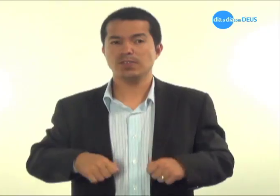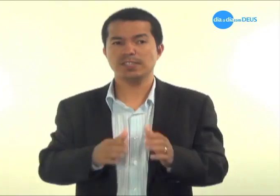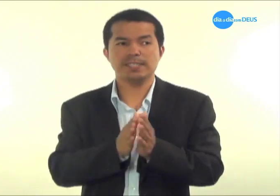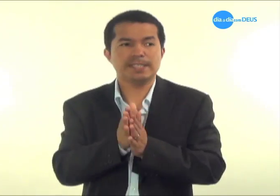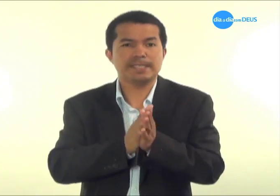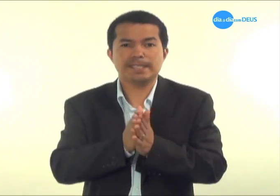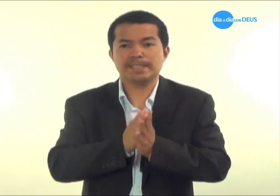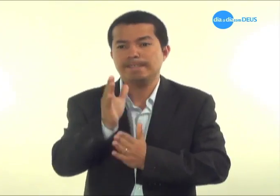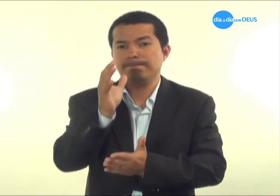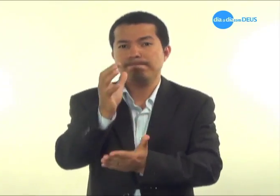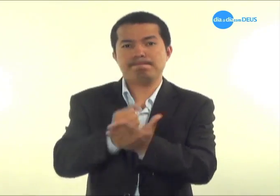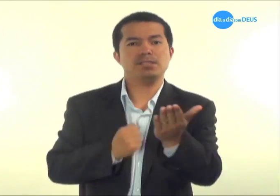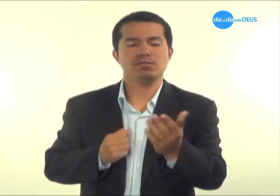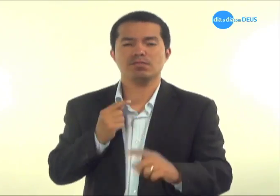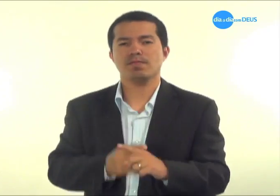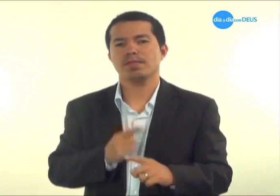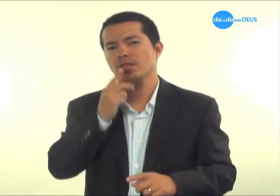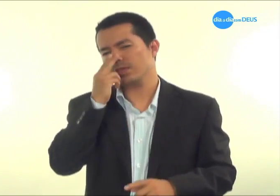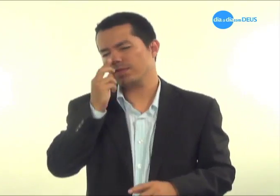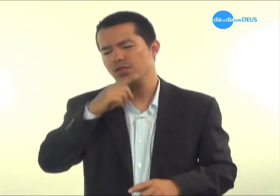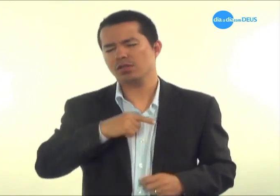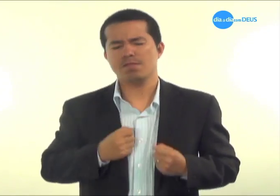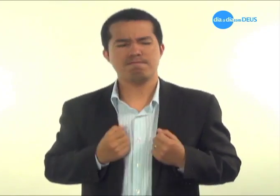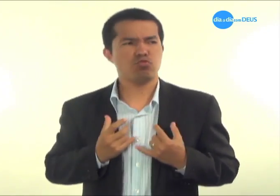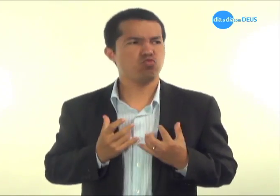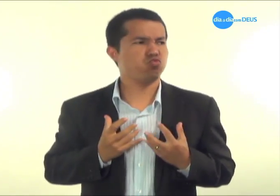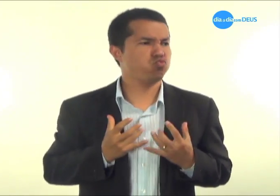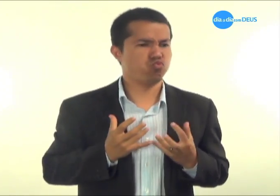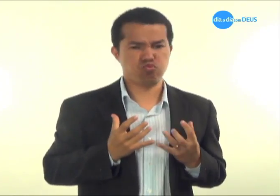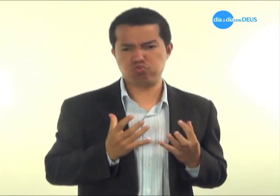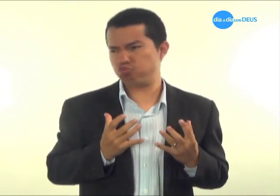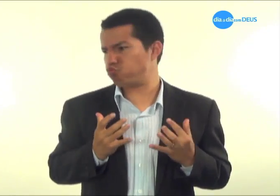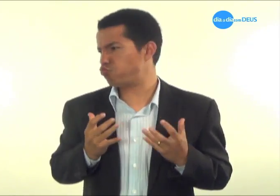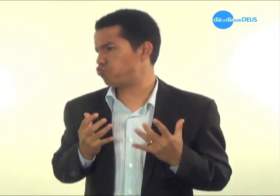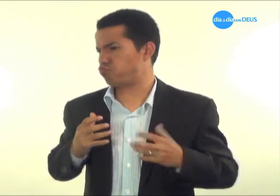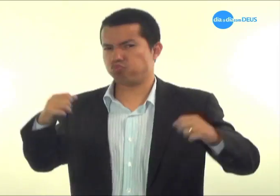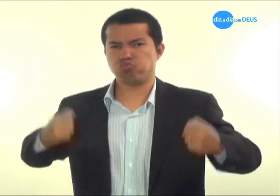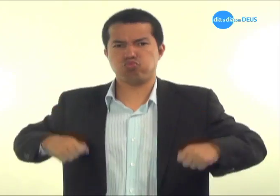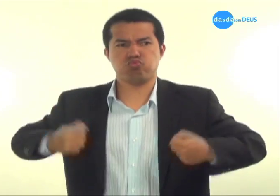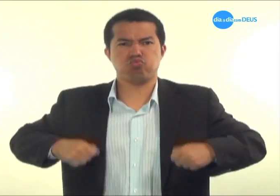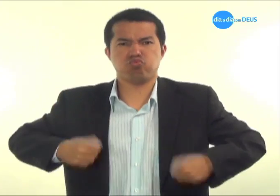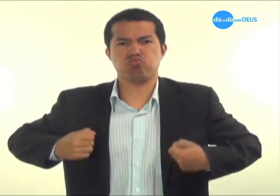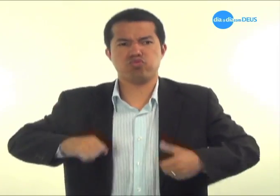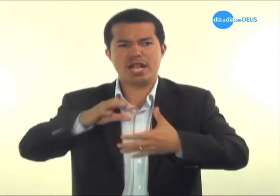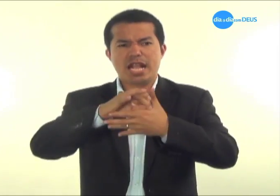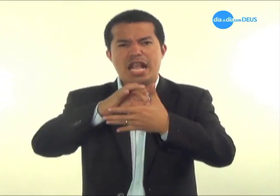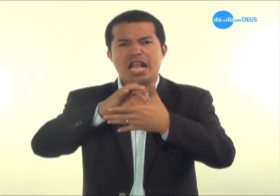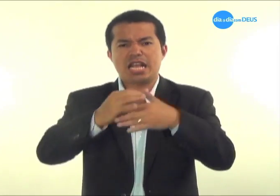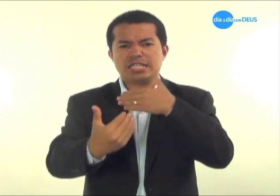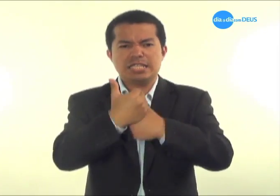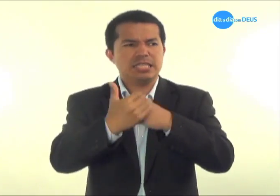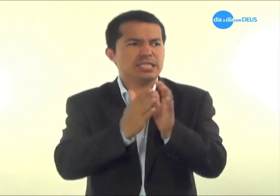E você olha e parece que está queimando por dentro. E se você permite que esses desejos